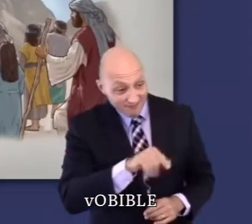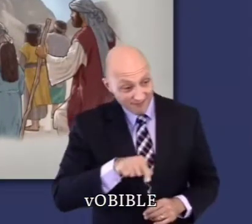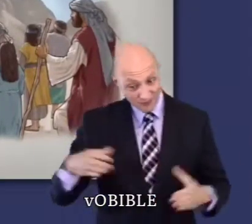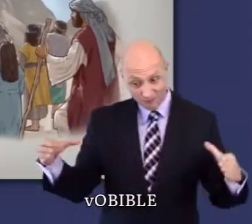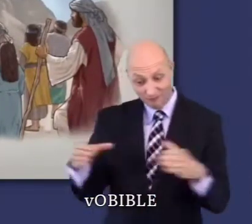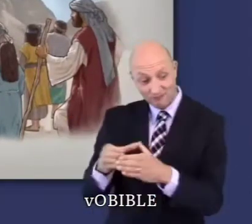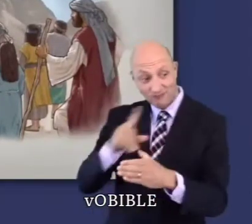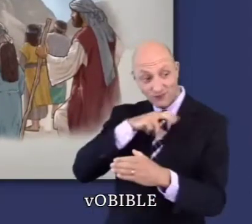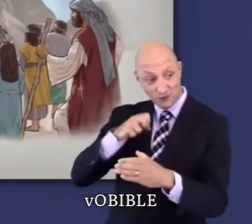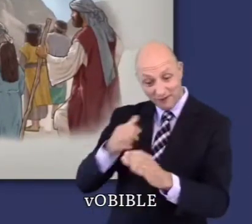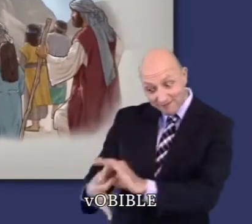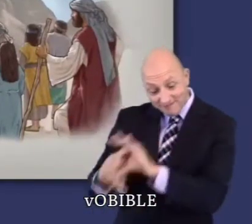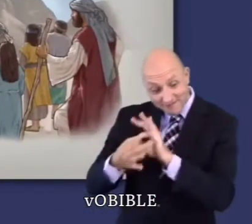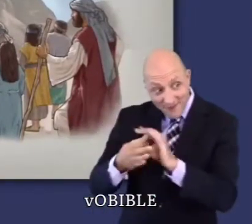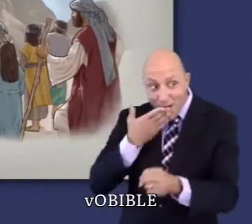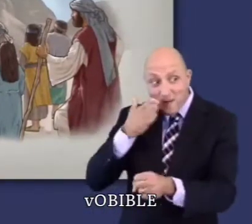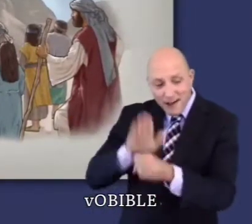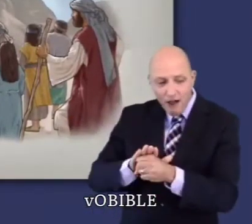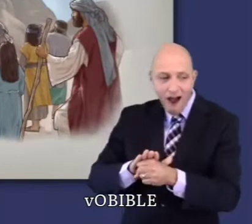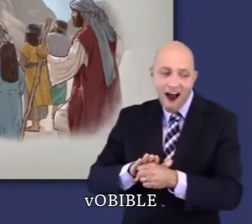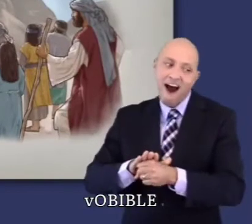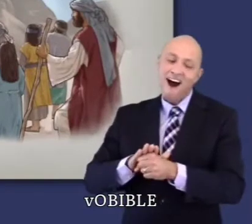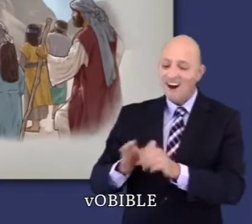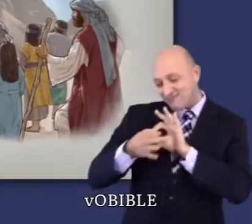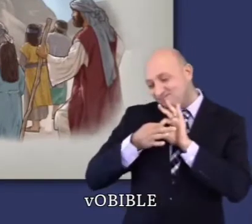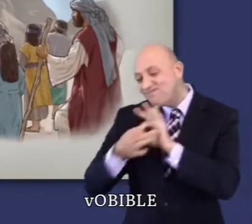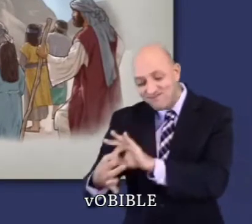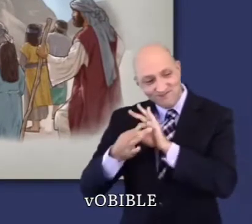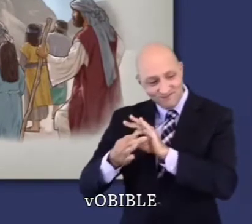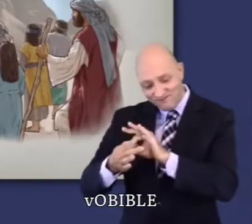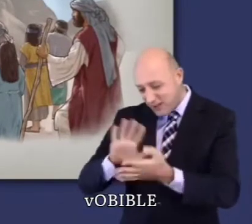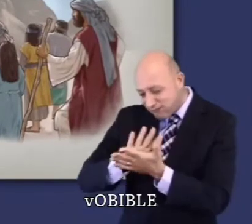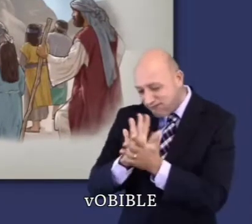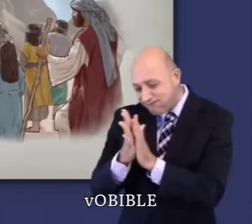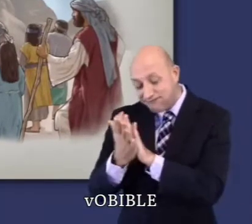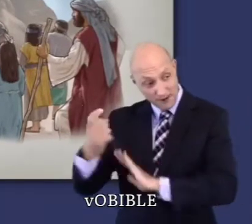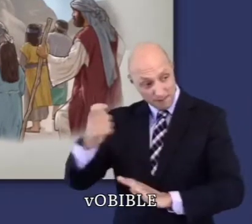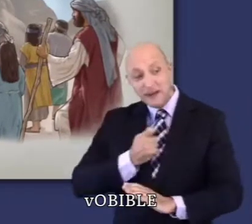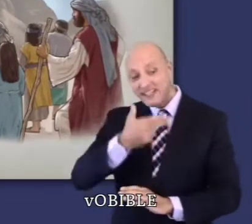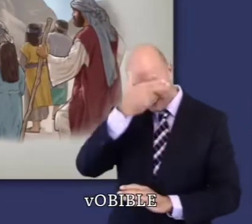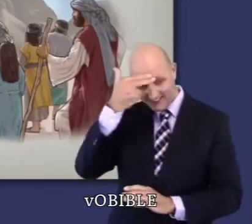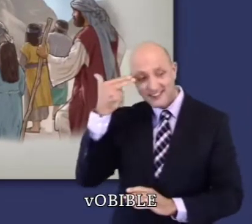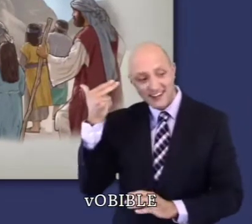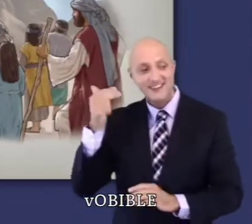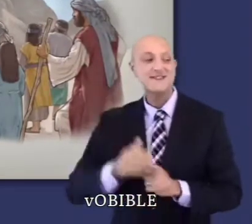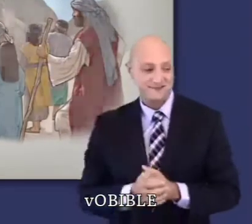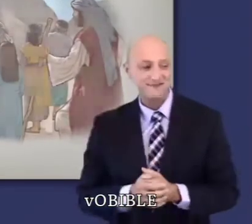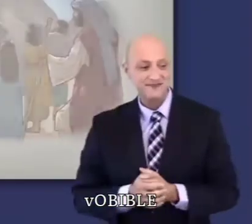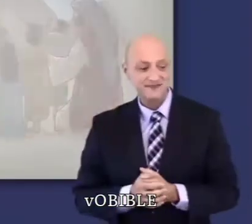lui obéissent strictement, ils deviendront pour lui un royaume de prêtres et une nation sainte.